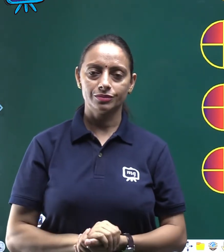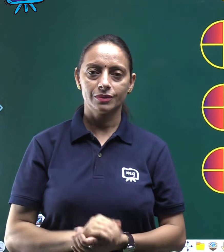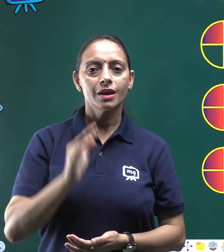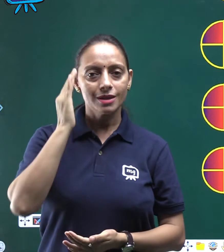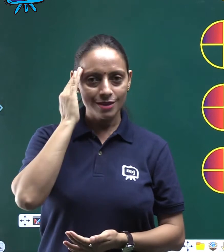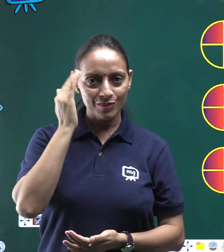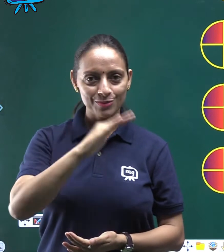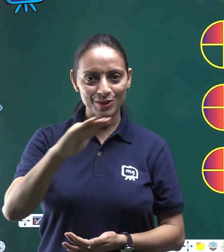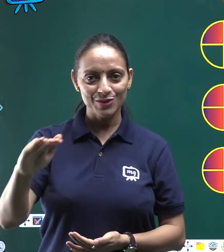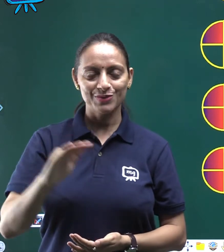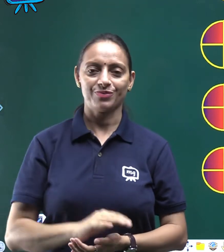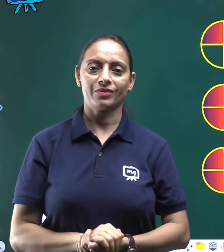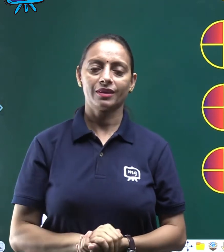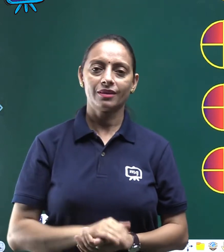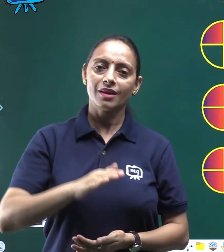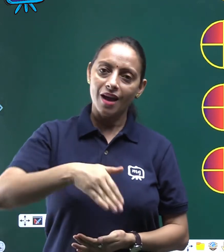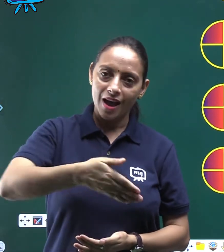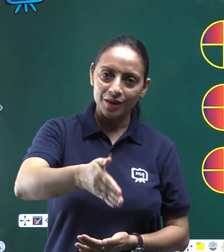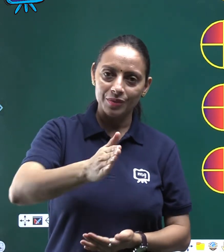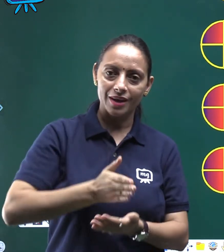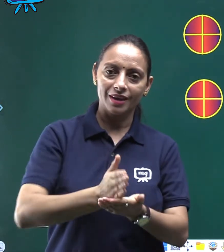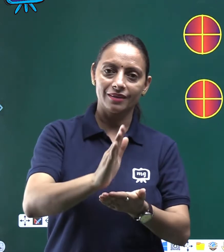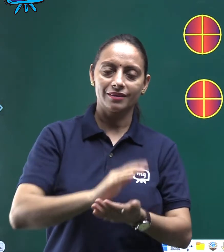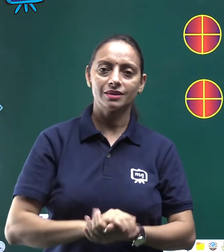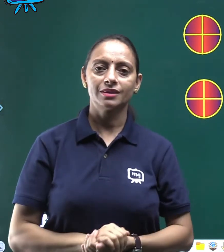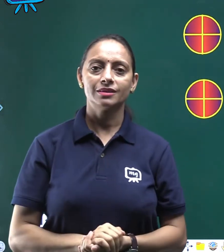तब है बच्चों, आगे बढ़े।